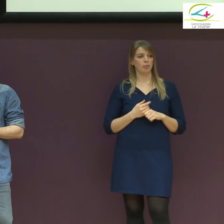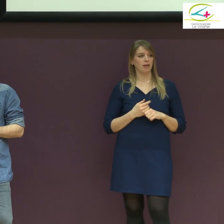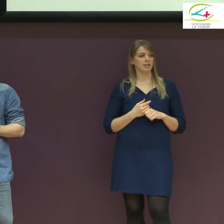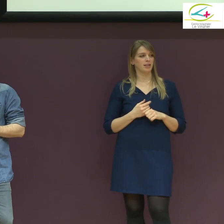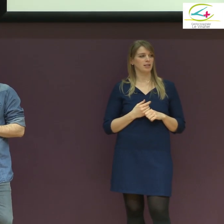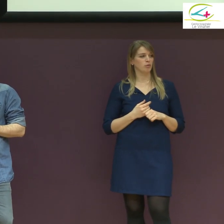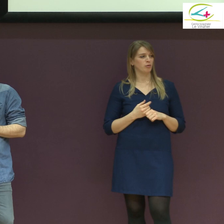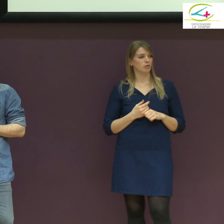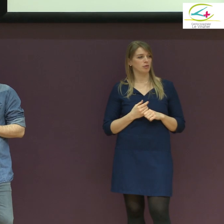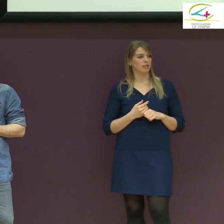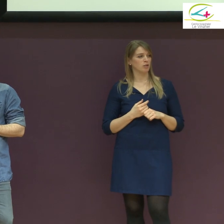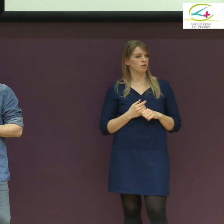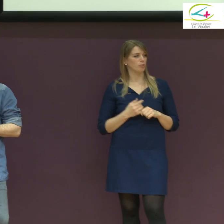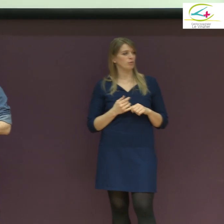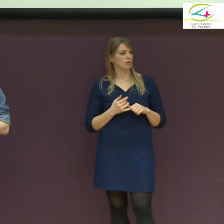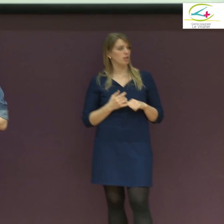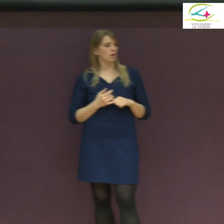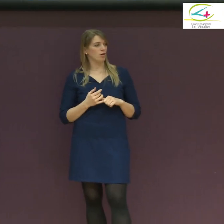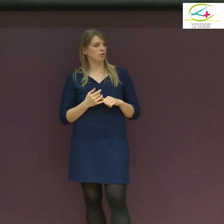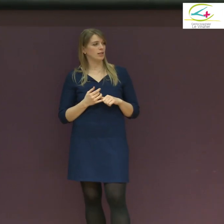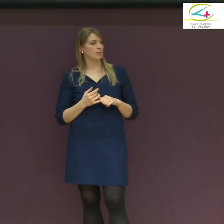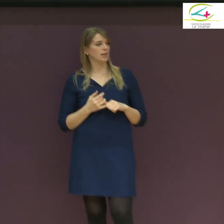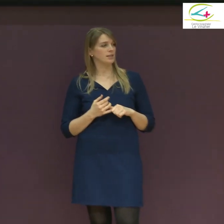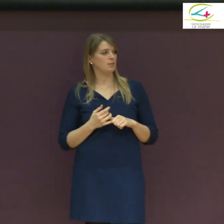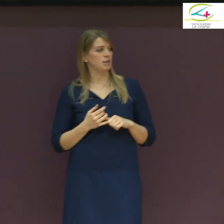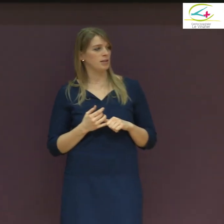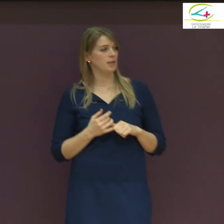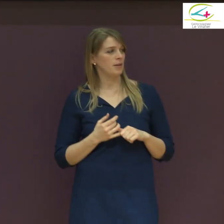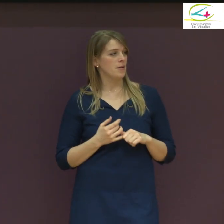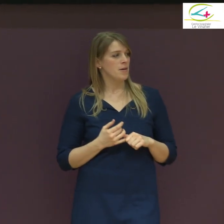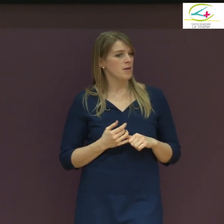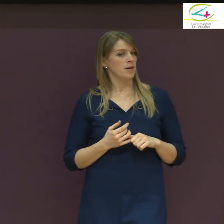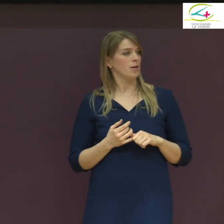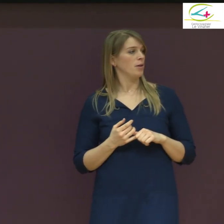Excusez-moi, je ne peux pas faire ça, du coup, c'est juste quelque chose de plus. Alors, en termes d'accessibilité,